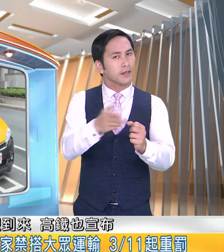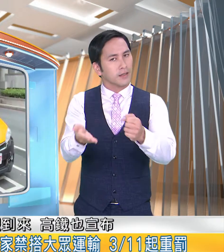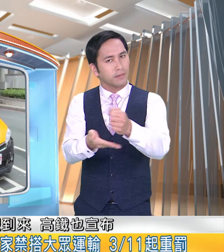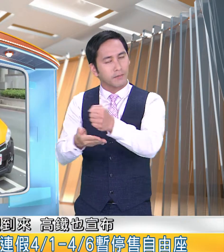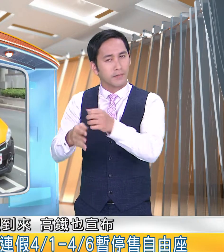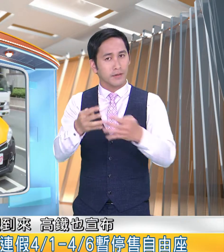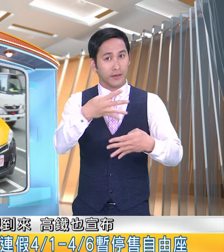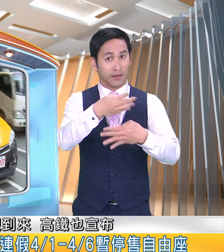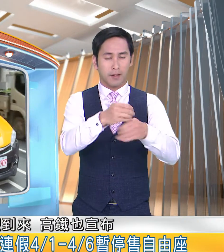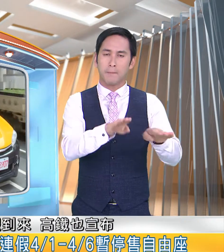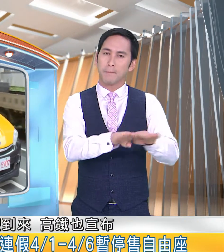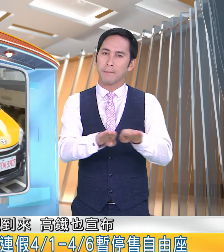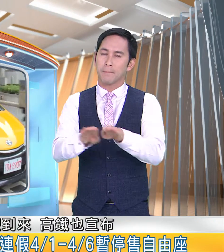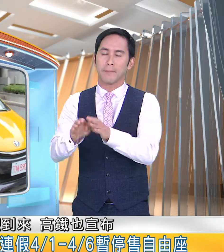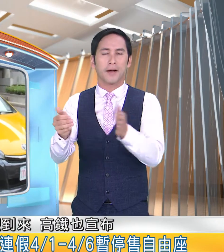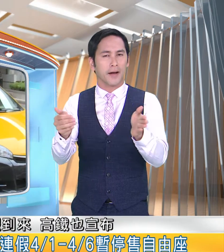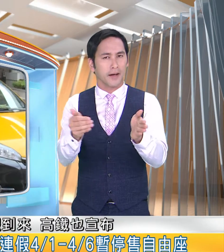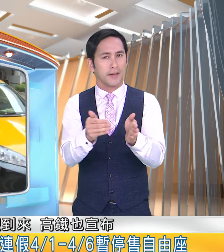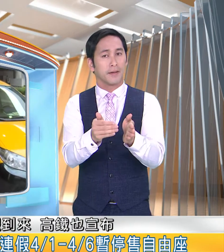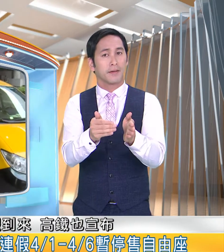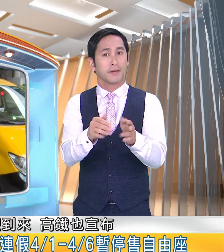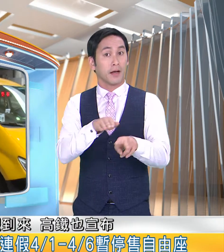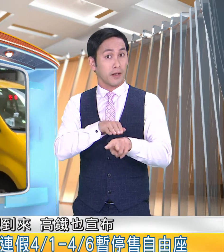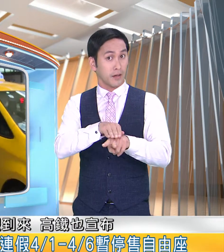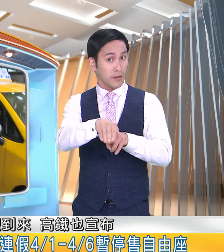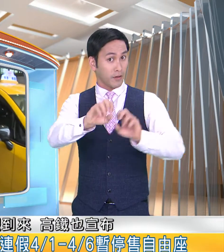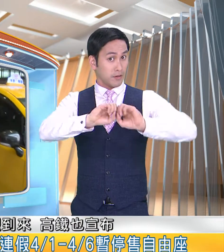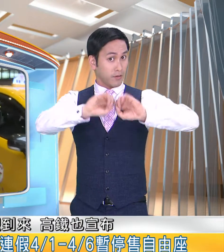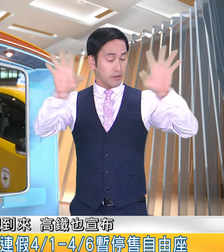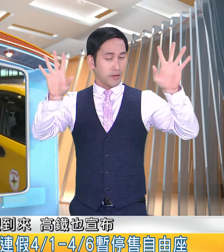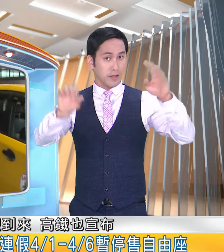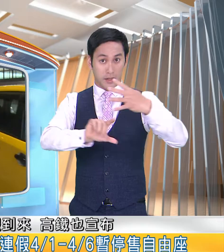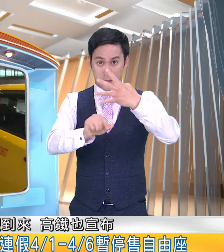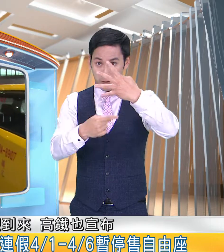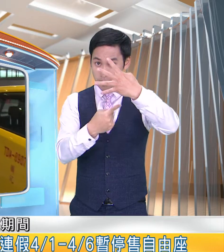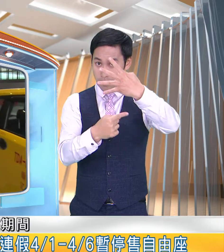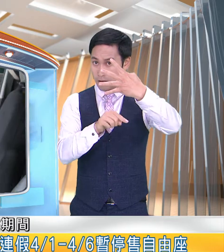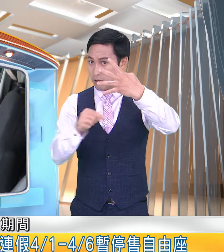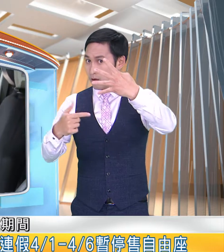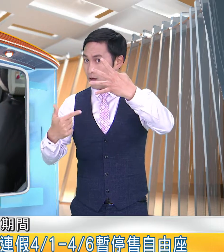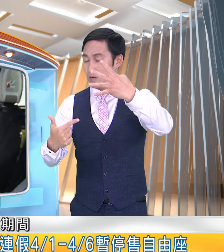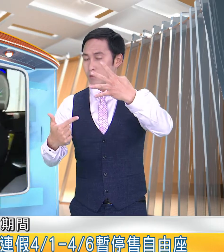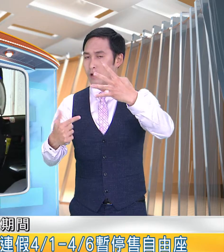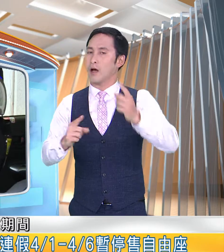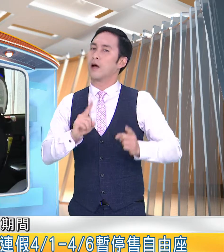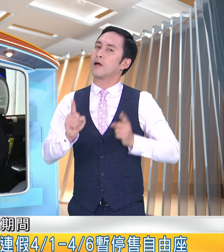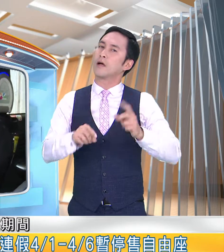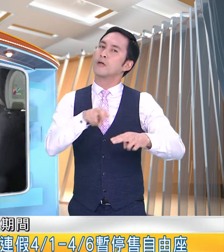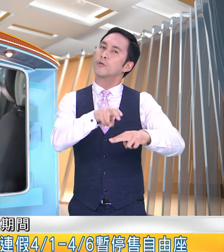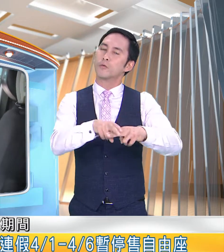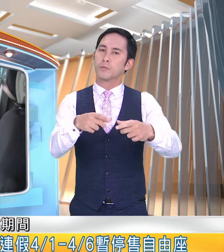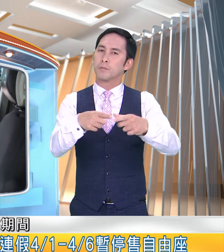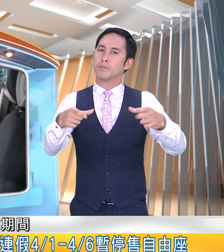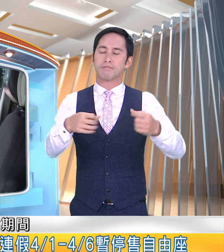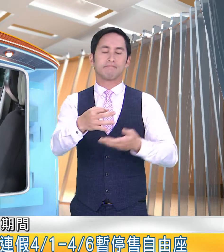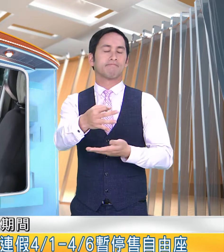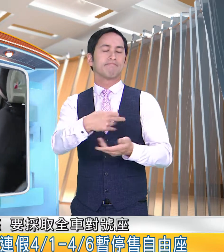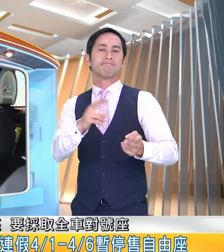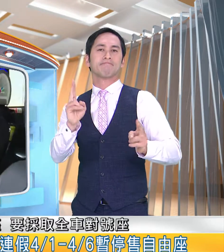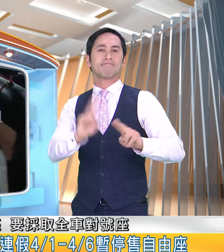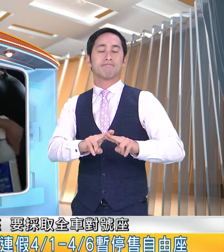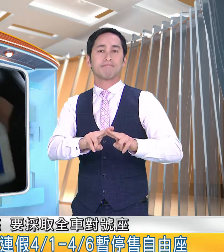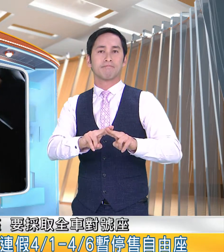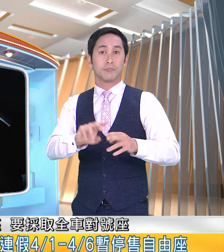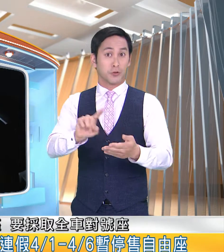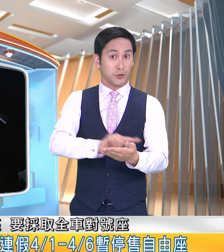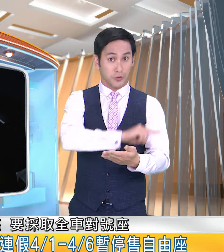因应清明连假到来，高铁也宣布，在4月1号到6号期间，暂